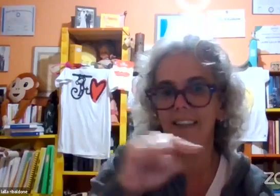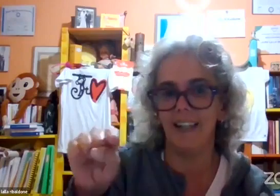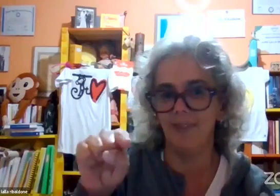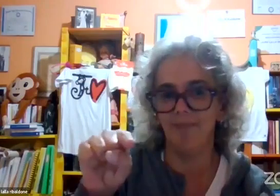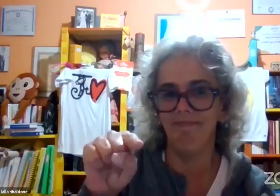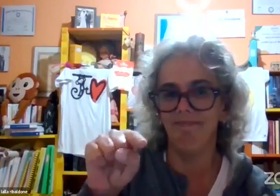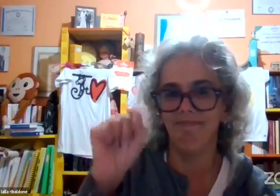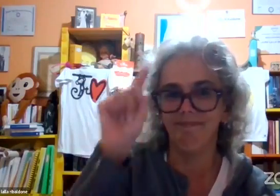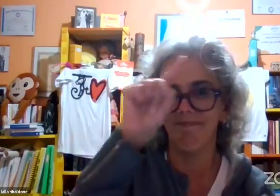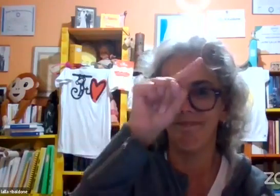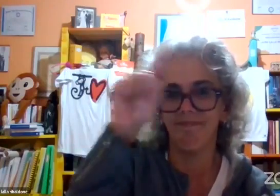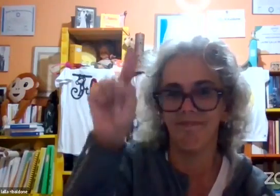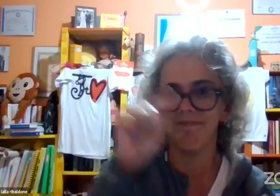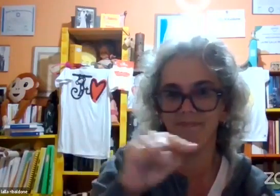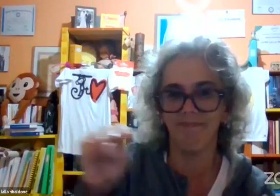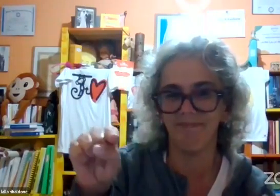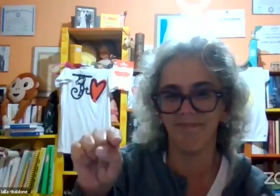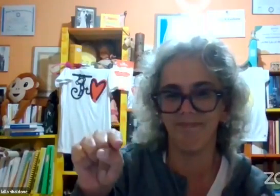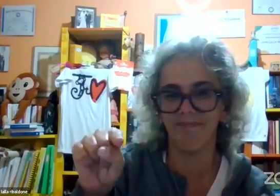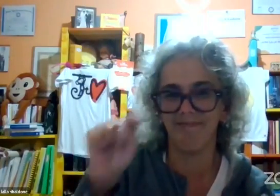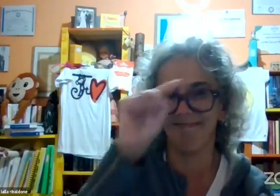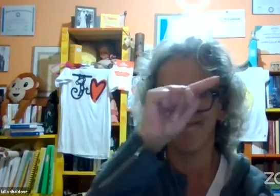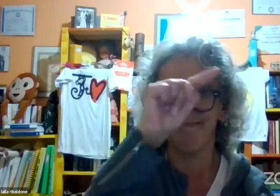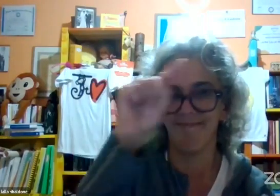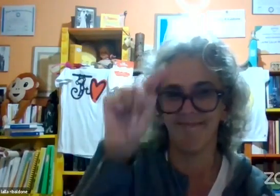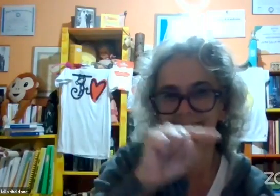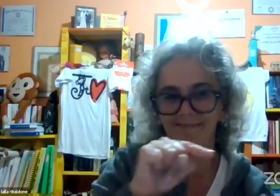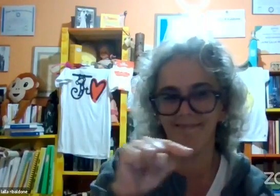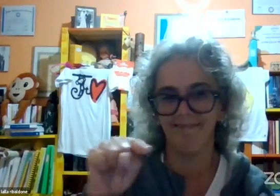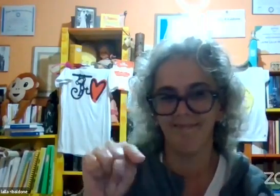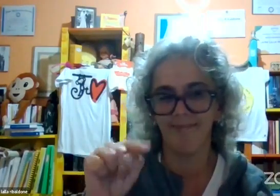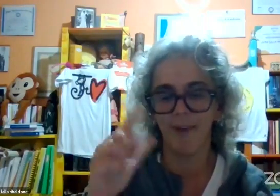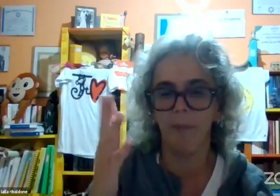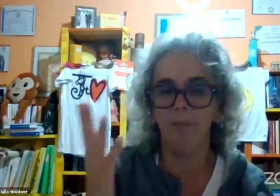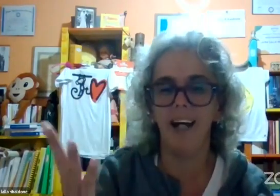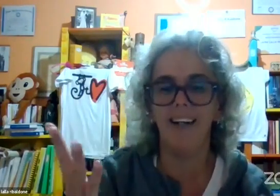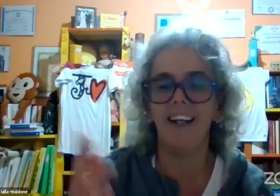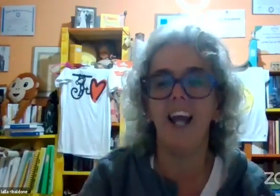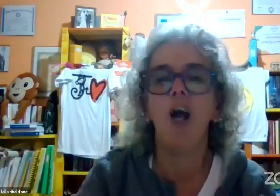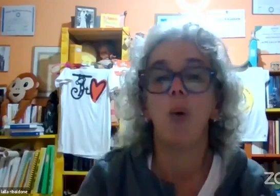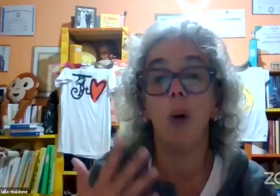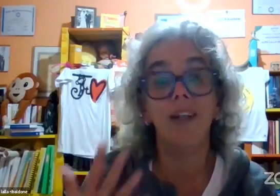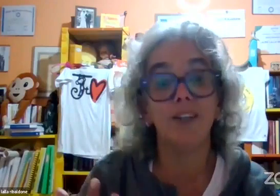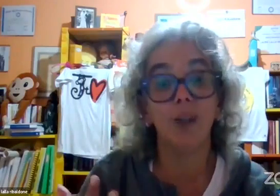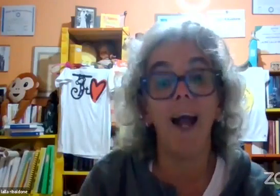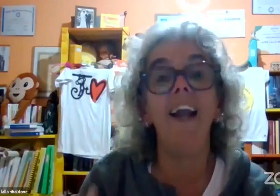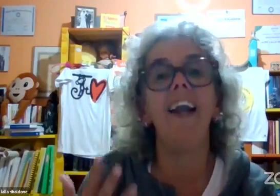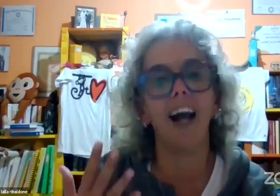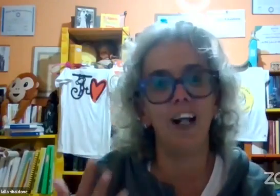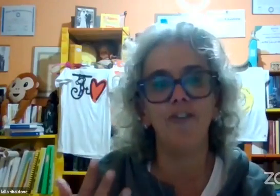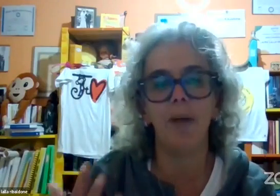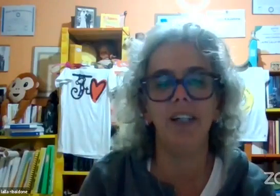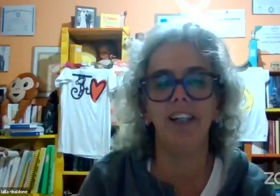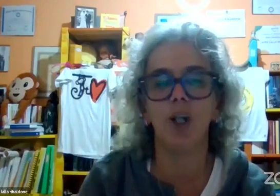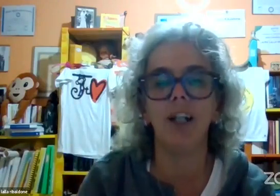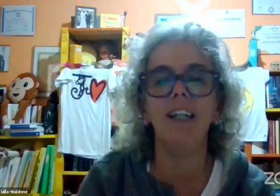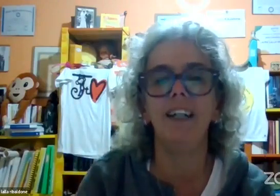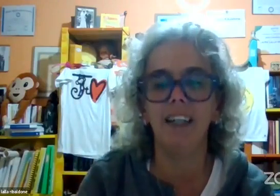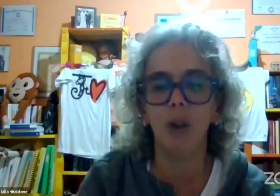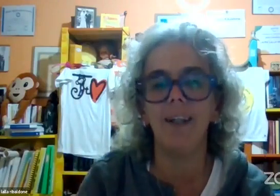seta. Bene, questo è l'alfabeto in lingua